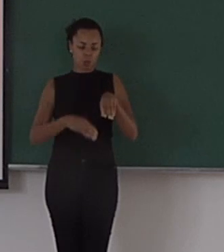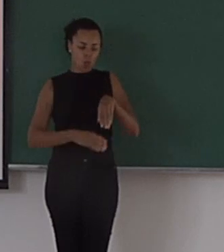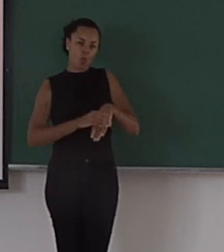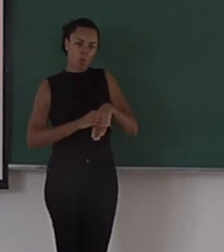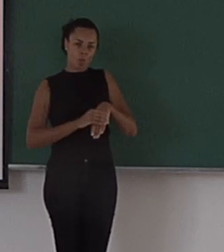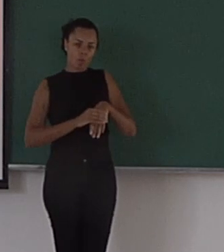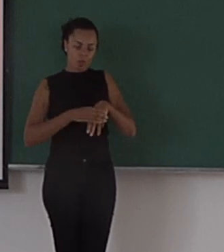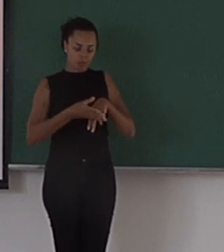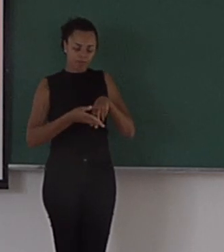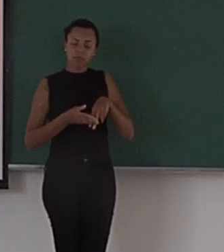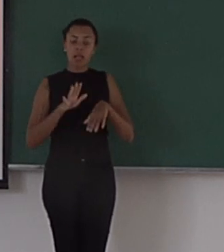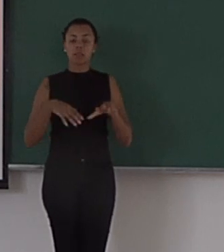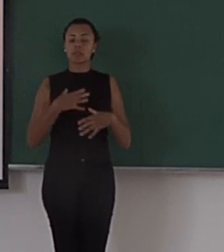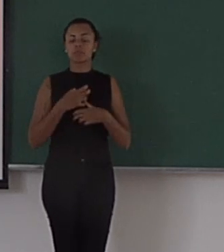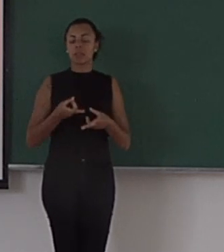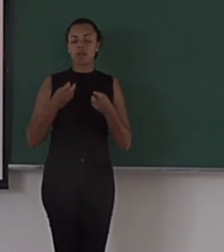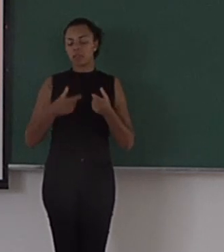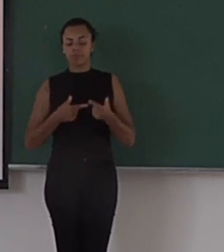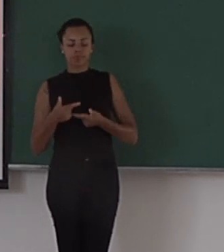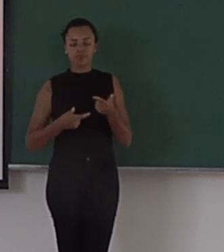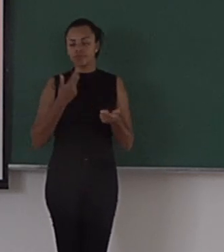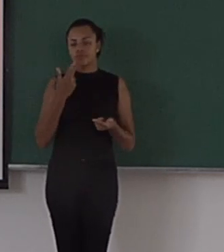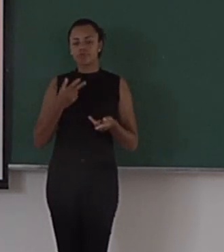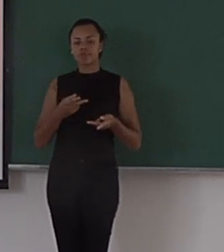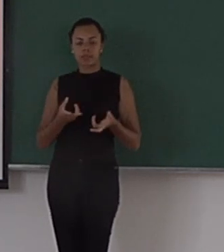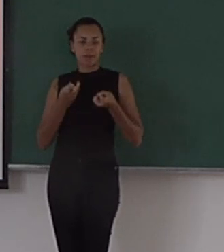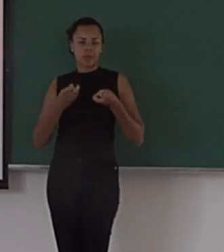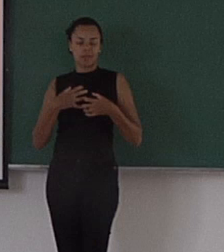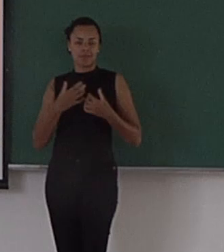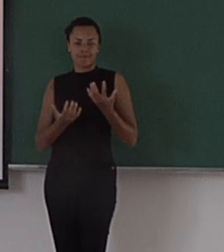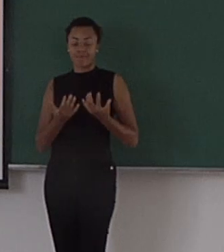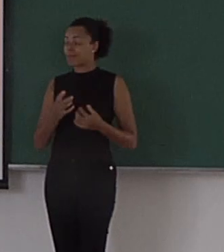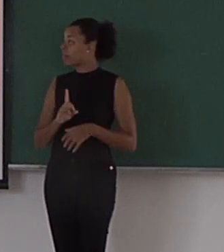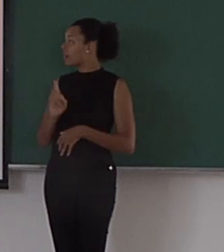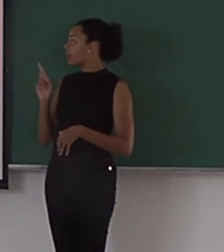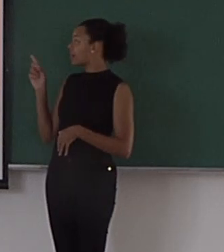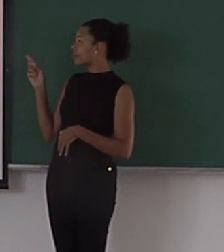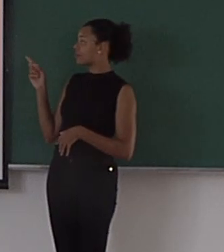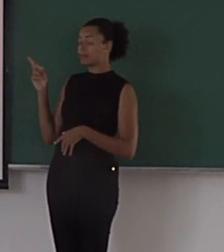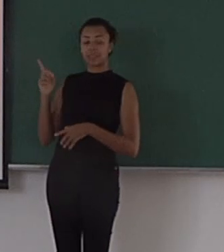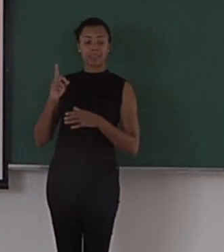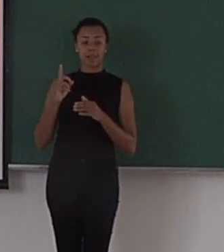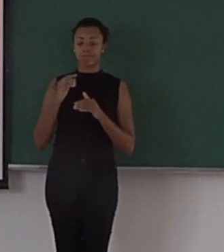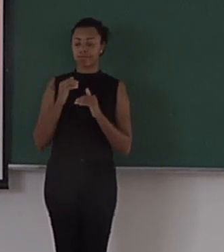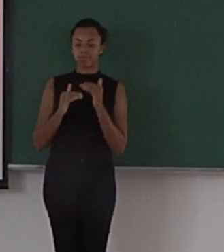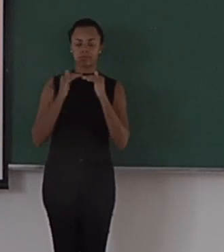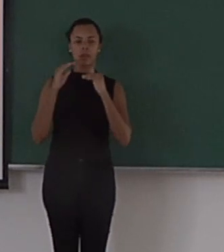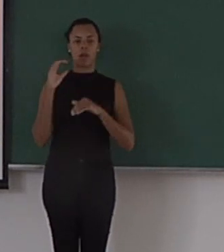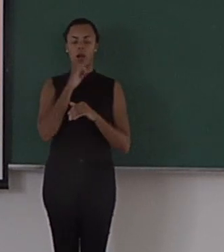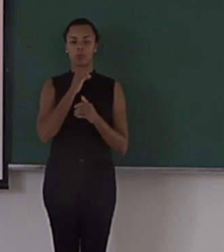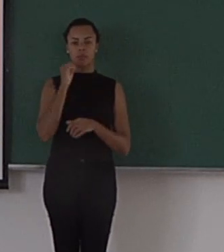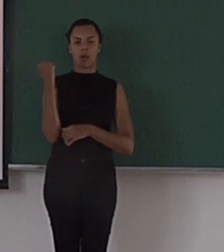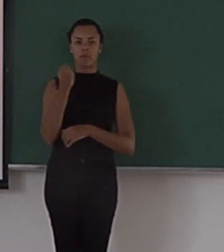paciente, tá? Às vezes o cara não percebe que ele está sendo queimado. Isso daqui, gente, evolui com uma queimadura grave. Por quê? O